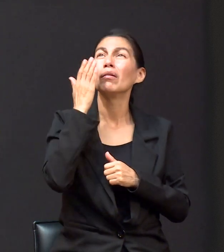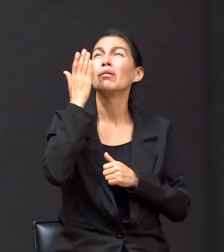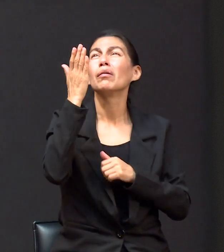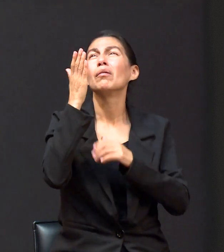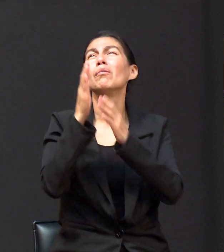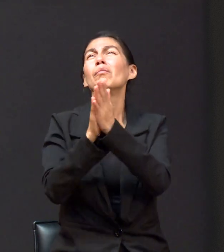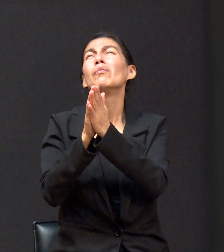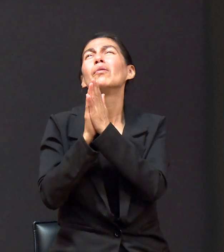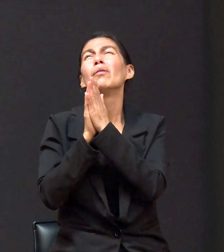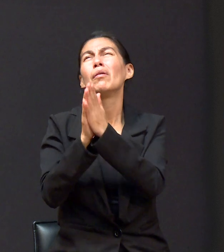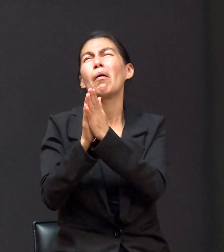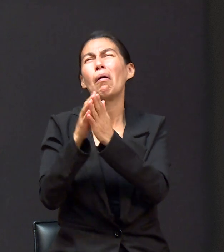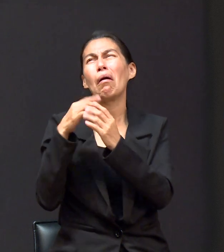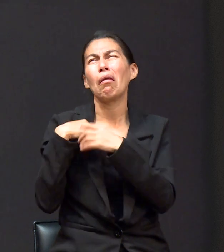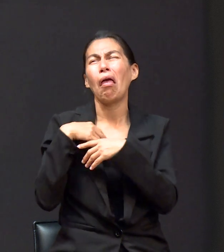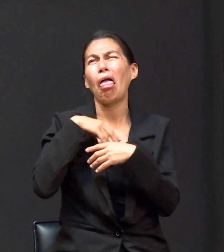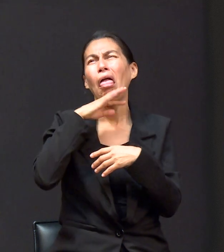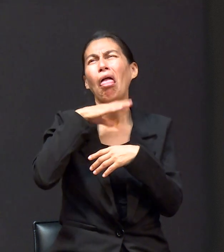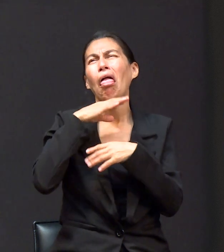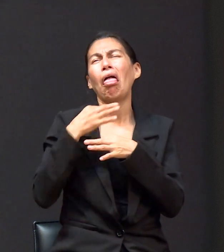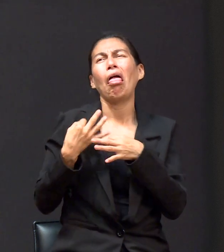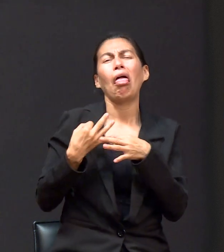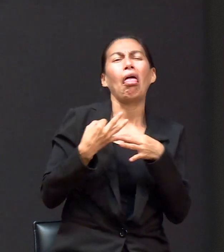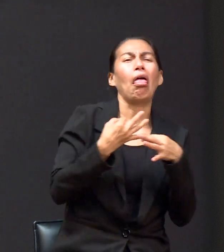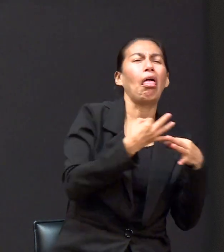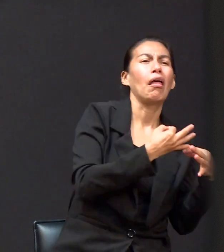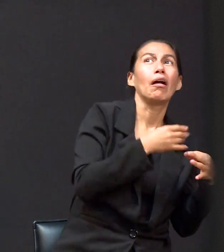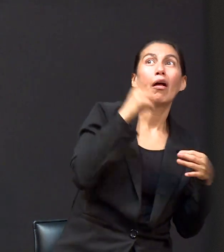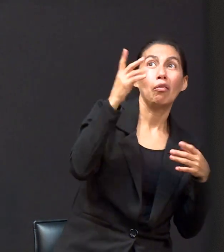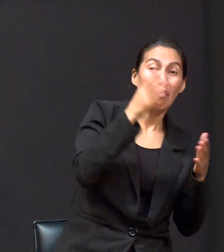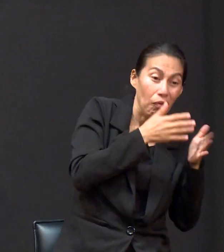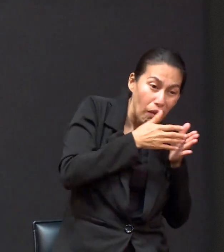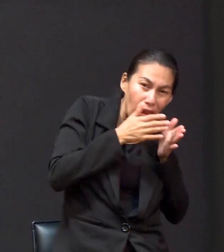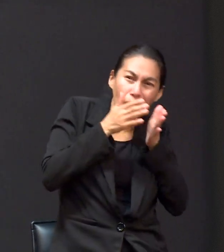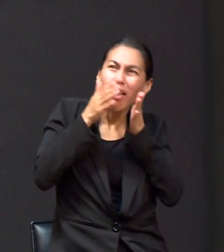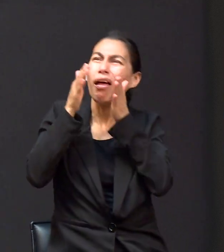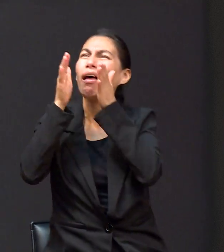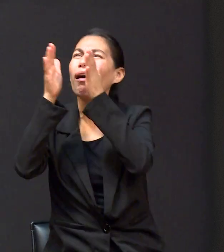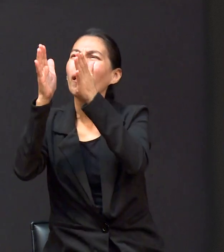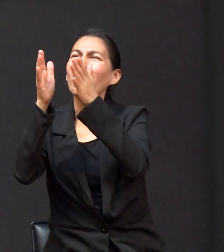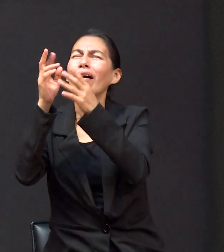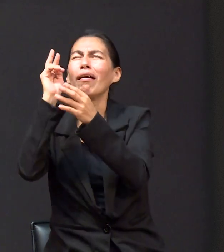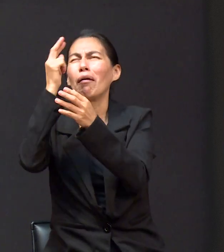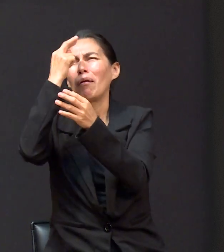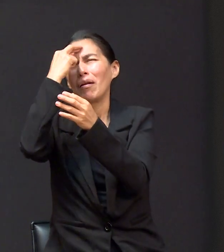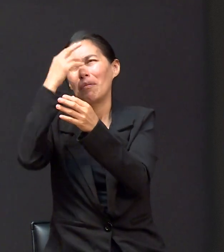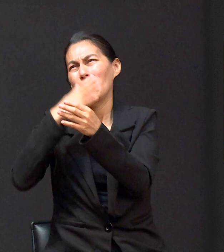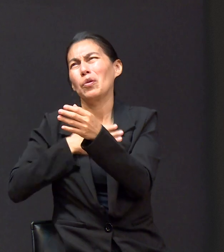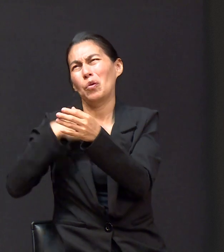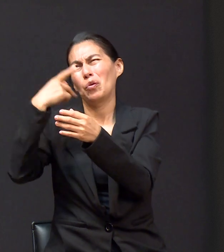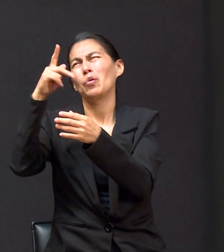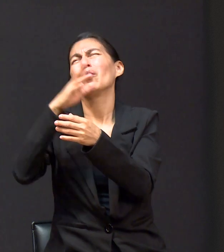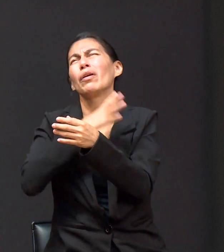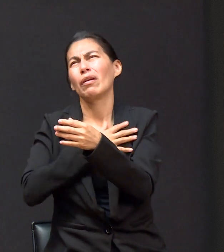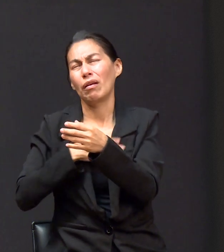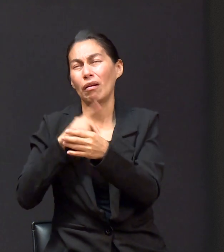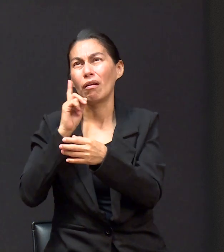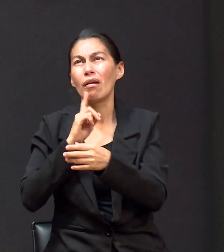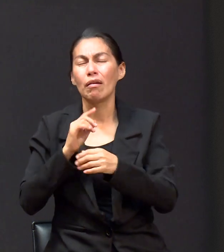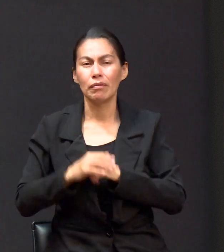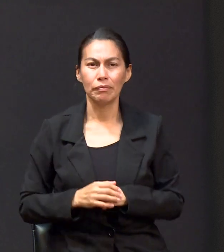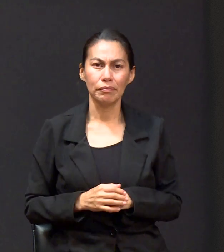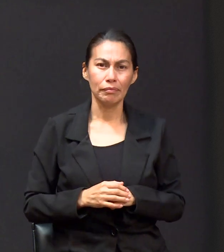él. Y pido que cuando vea que me estoy apartando, que me jale un poquito. Que me recuerde que soy su hija.